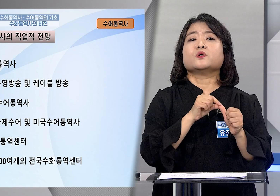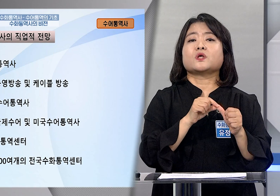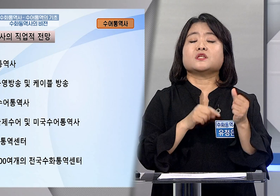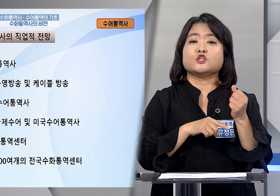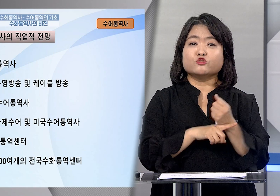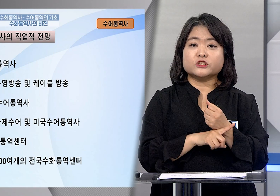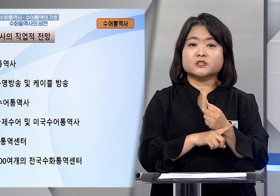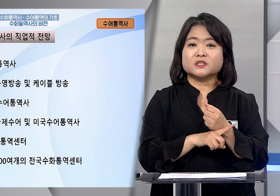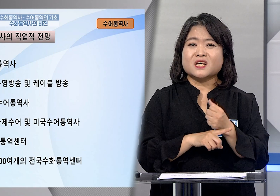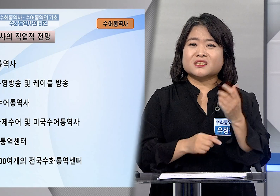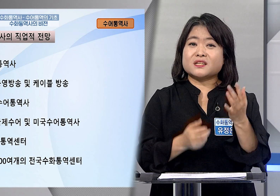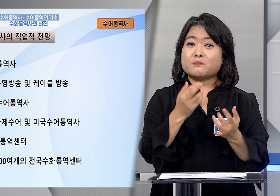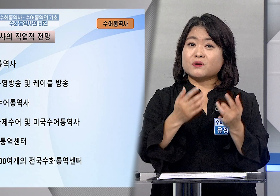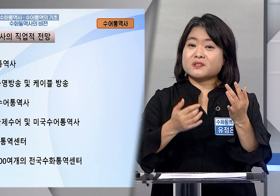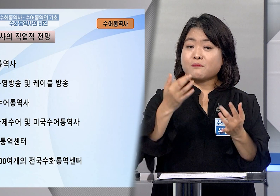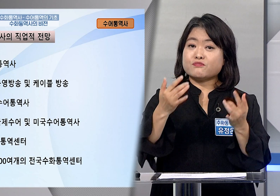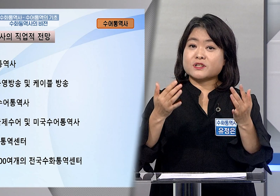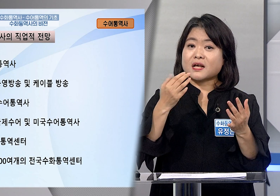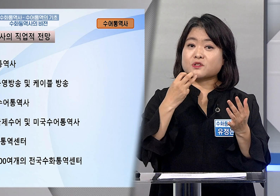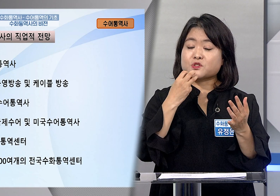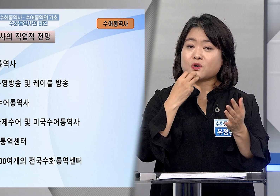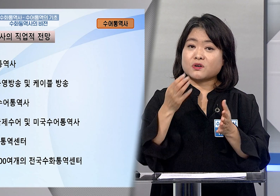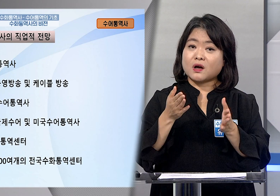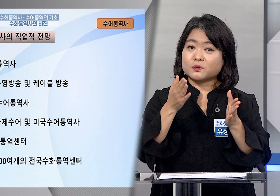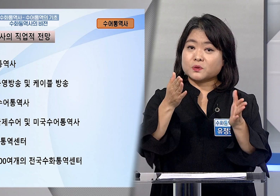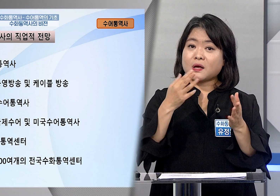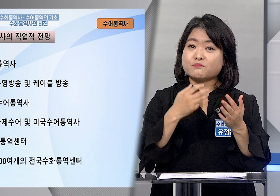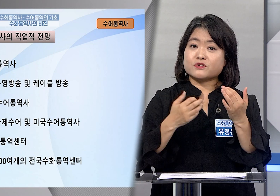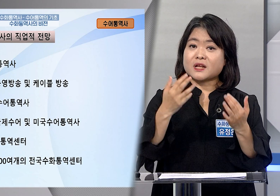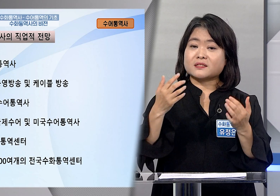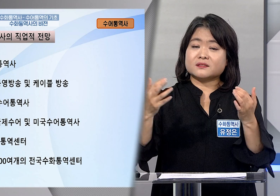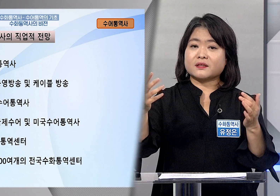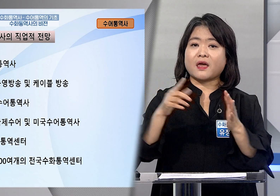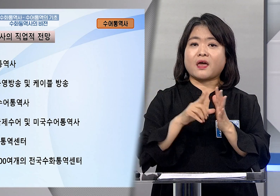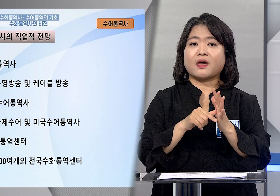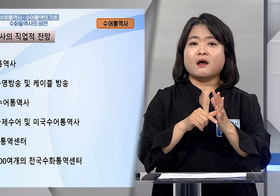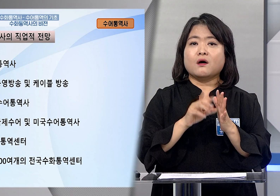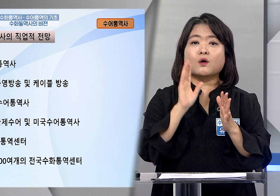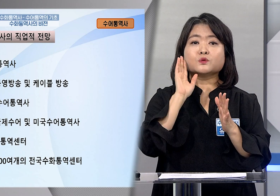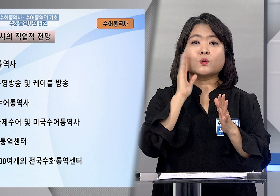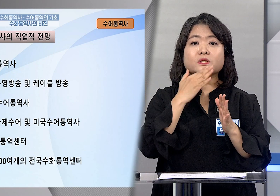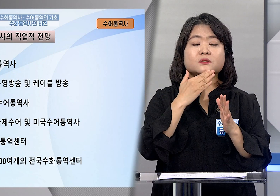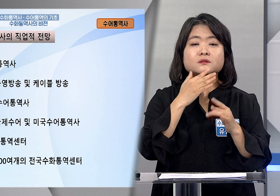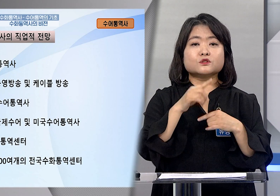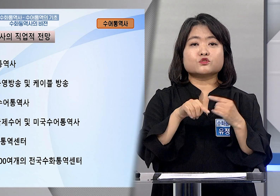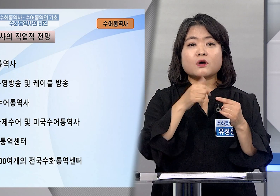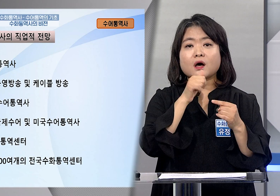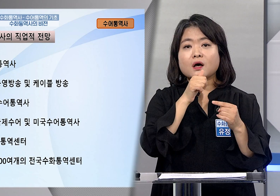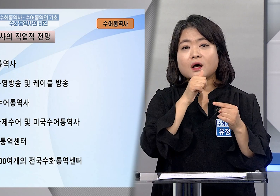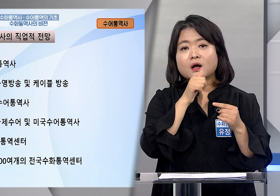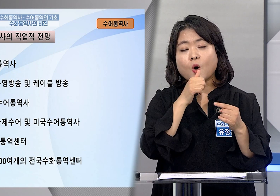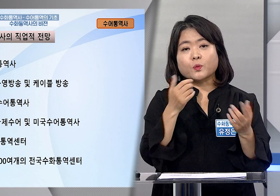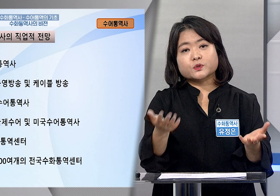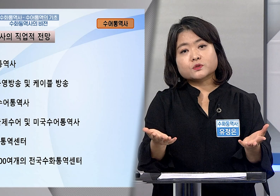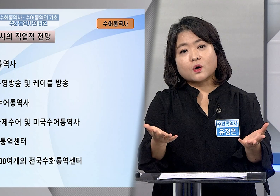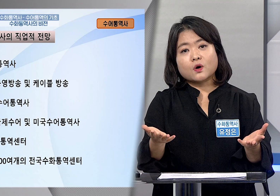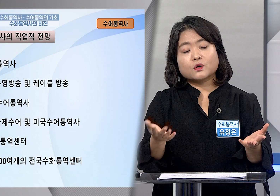된 이유는 지난번 산불이 났었죠. 강원도 산불이 났을 때 농인들은 수화가 없어서